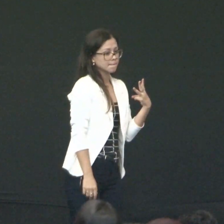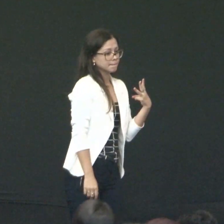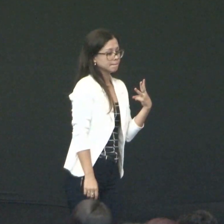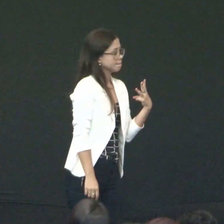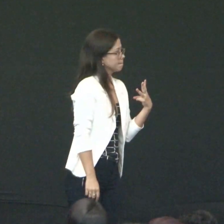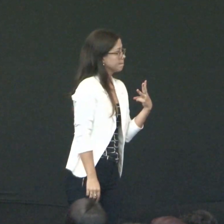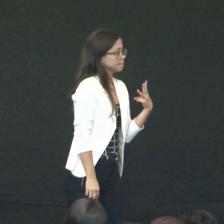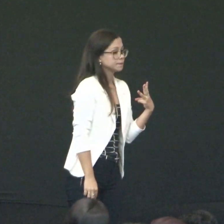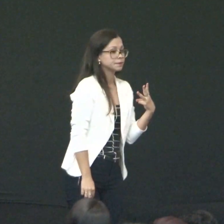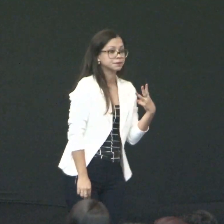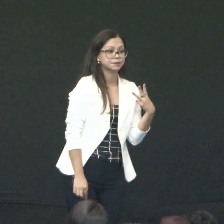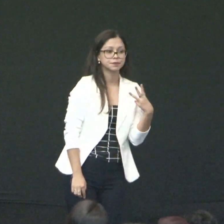interpretativo.